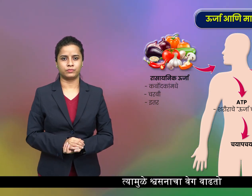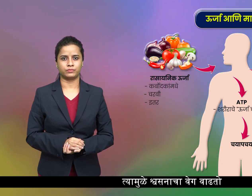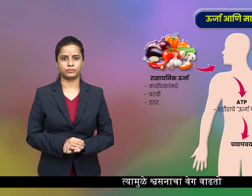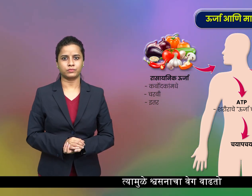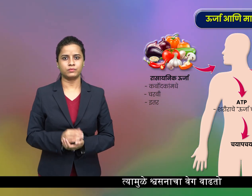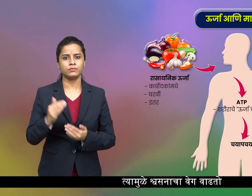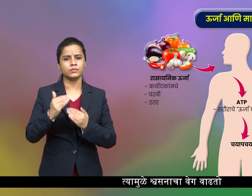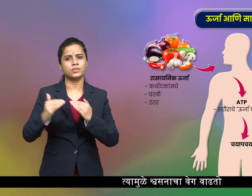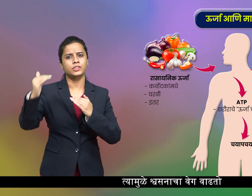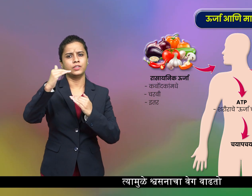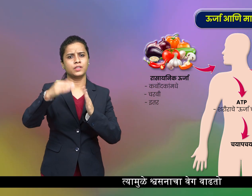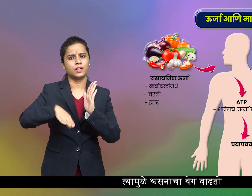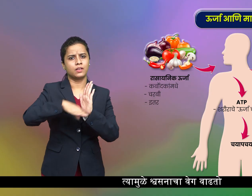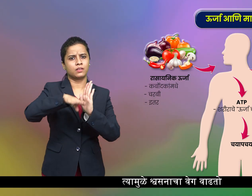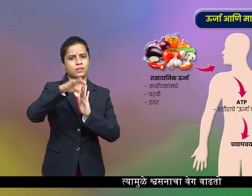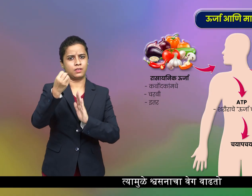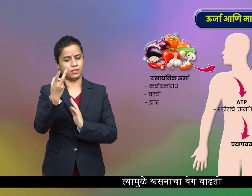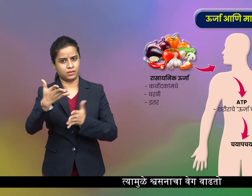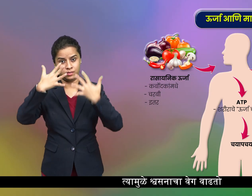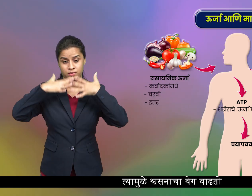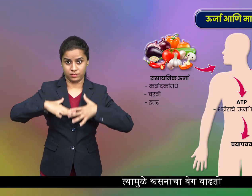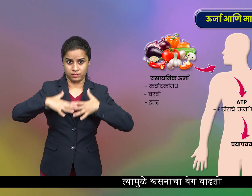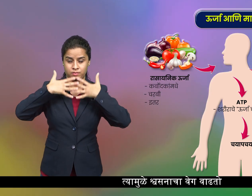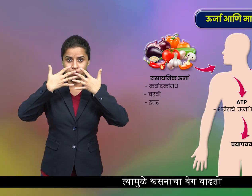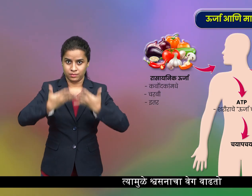त्यामुळे श्वसनाचा वेग वाढतो